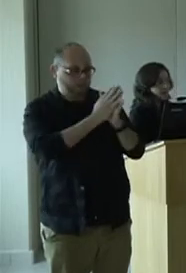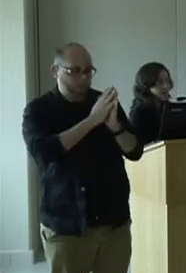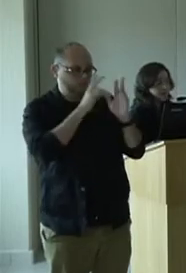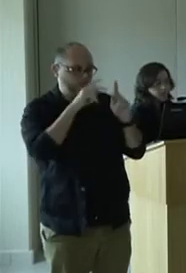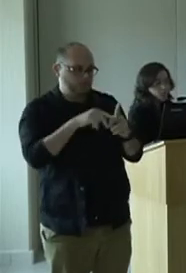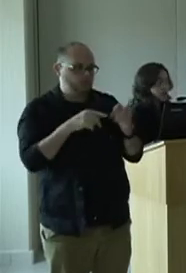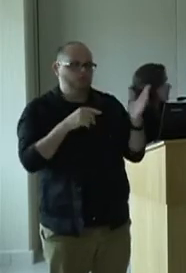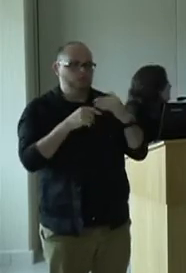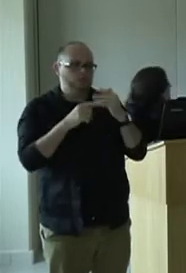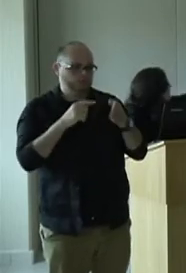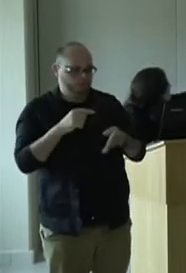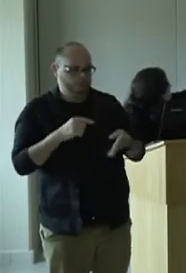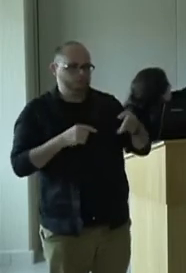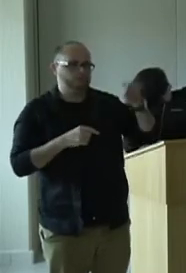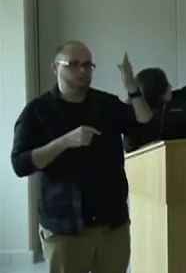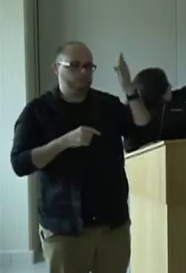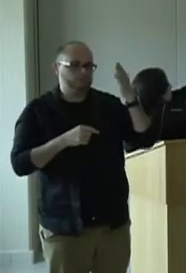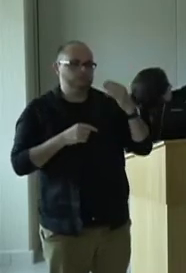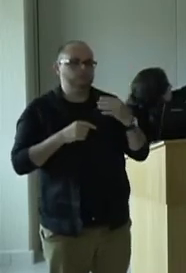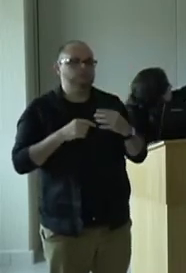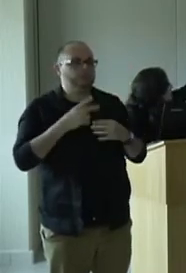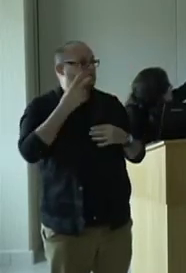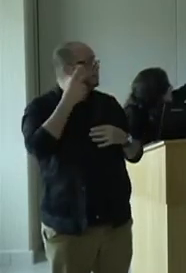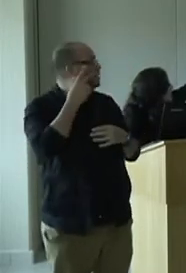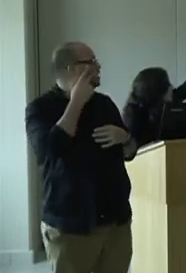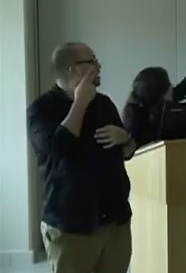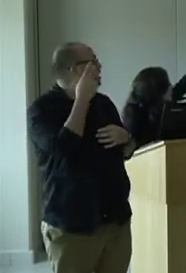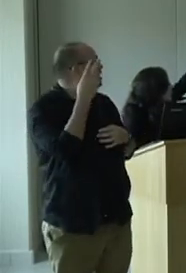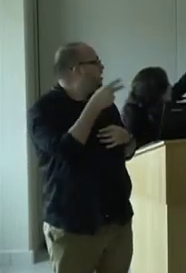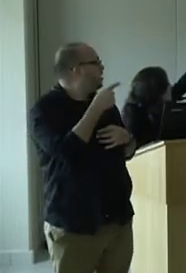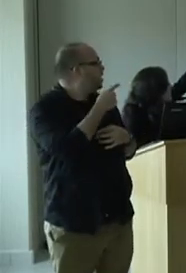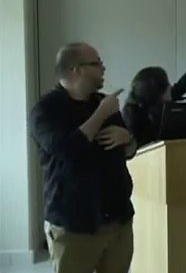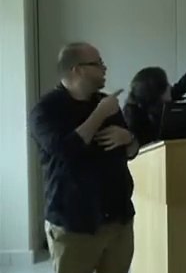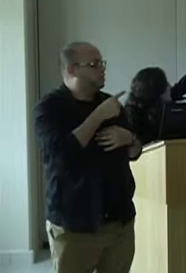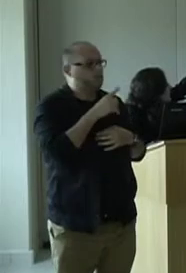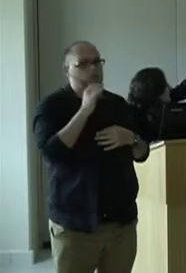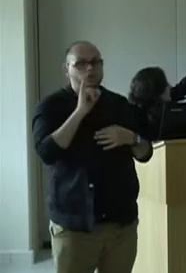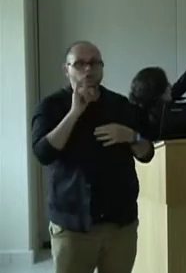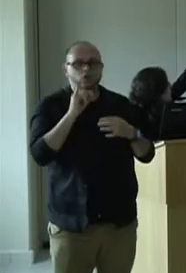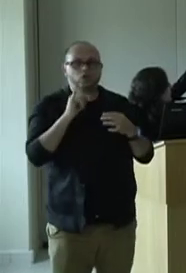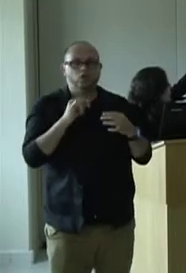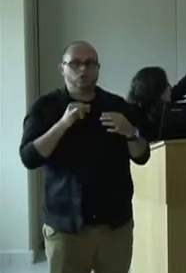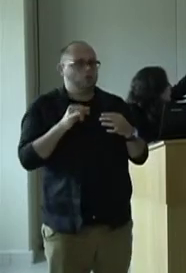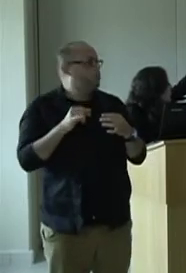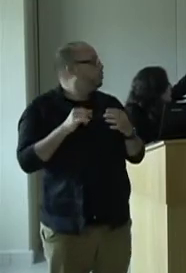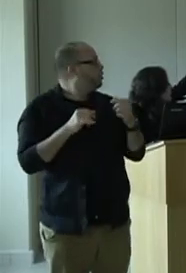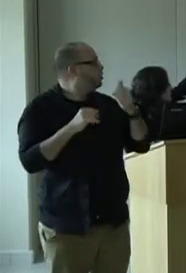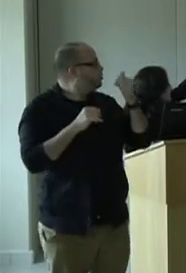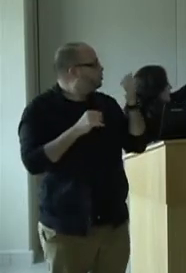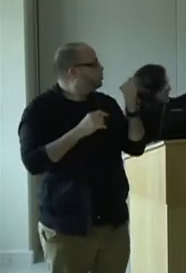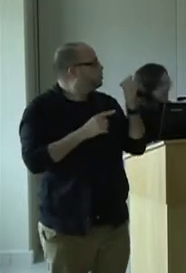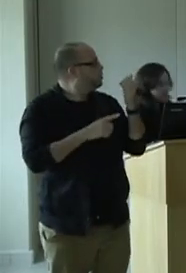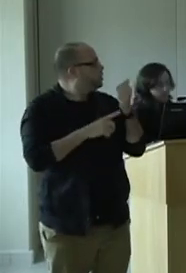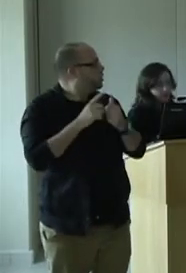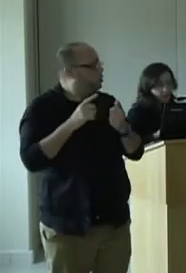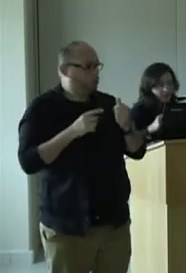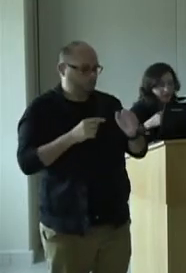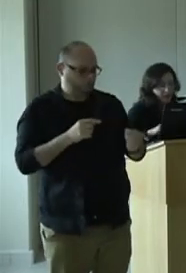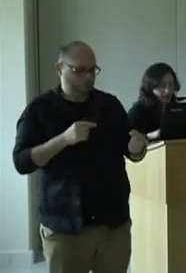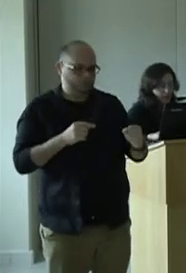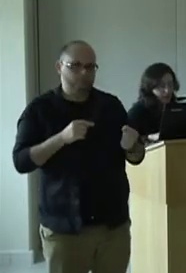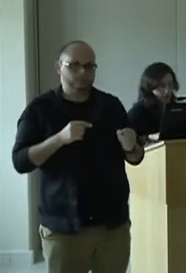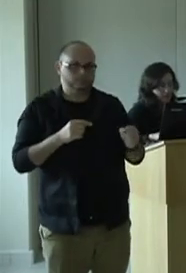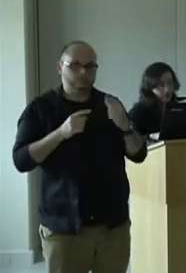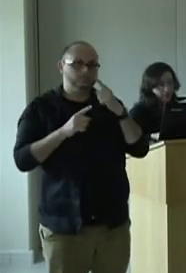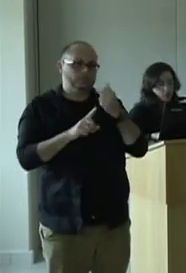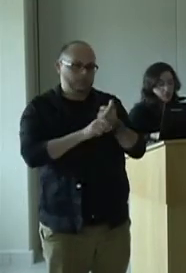subiera los cristales de su guagua. Así que, como ven en la foto de arriba, se le puso como un joystick a cada uno de los controles, de manera que de forma